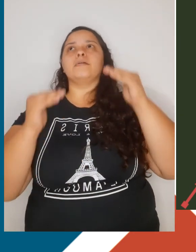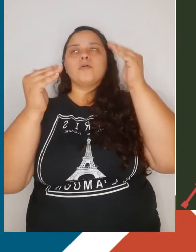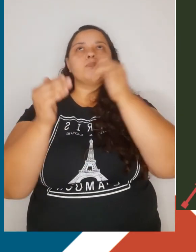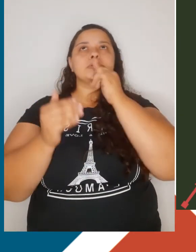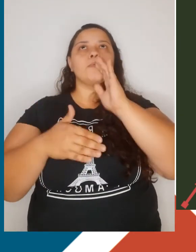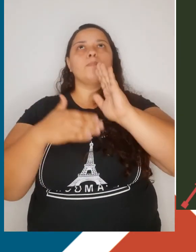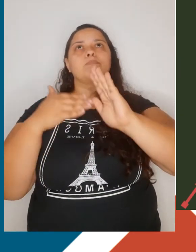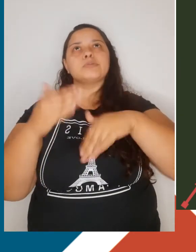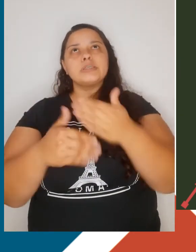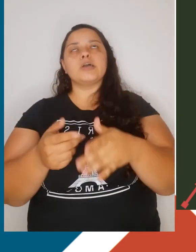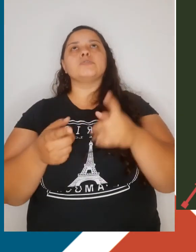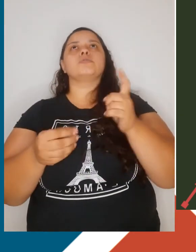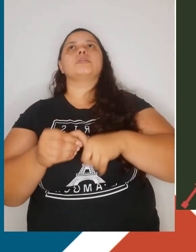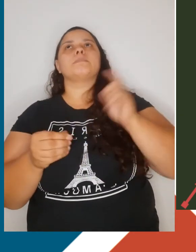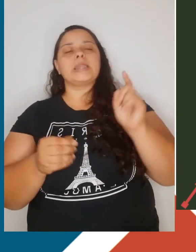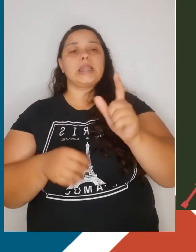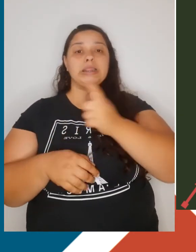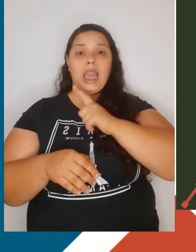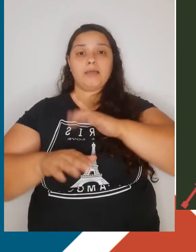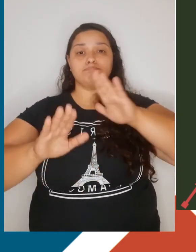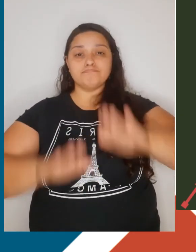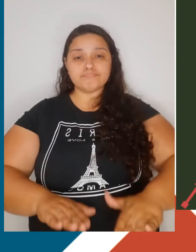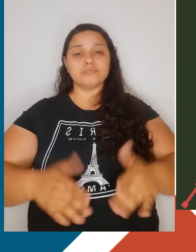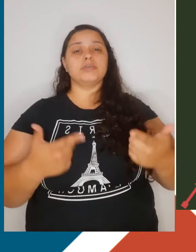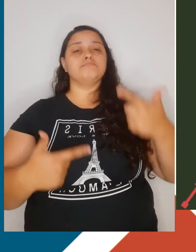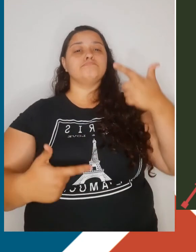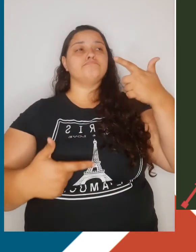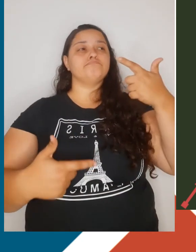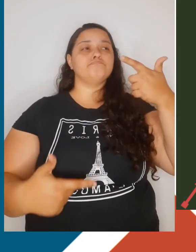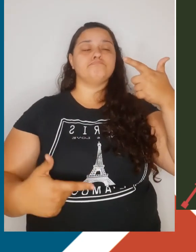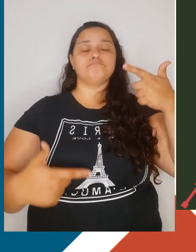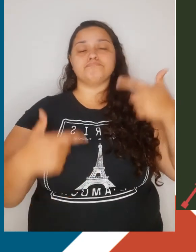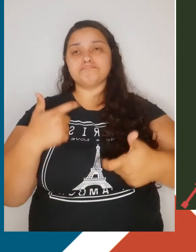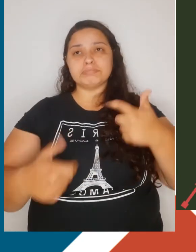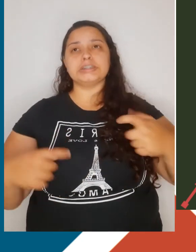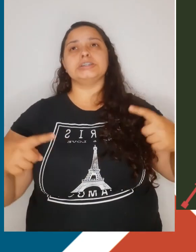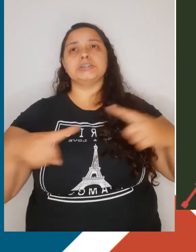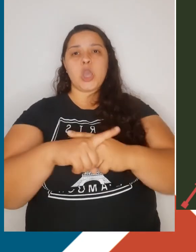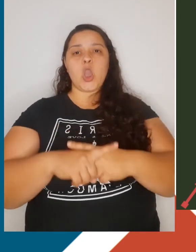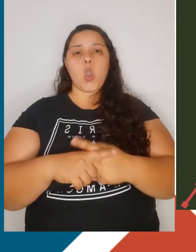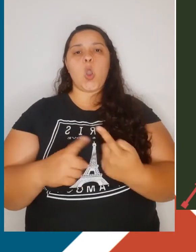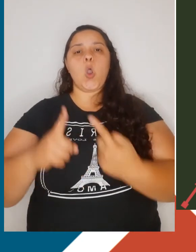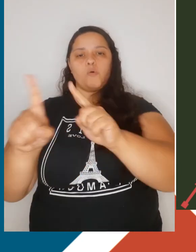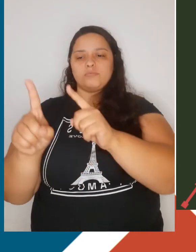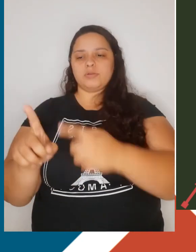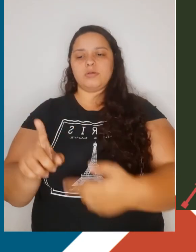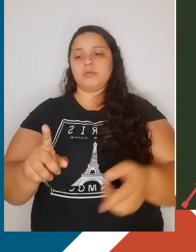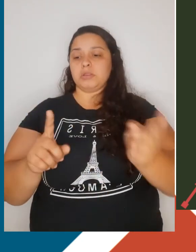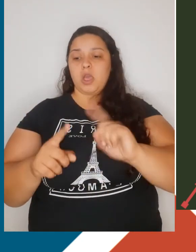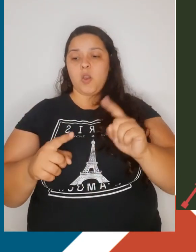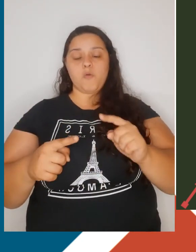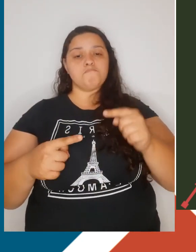elites que se formaram durante os processos de independência e que estão ali disputando esses projetos dos estados independentes